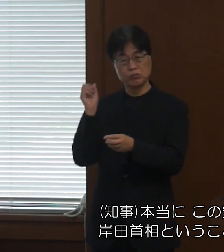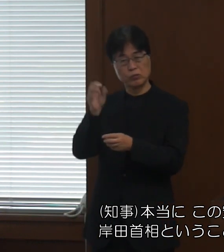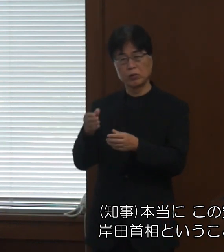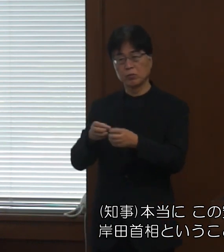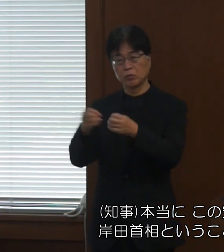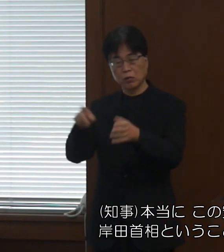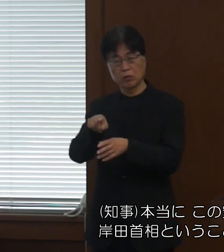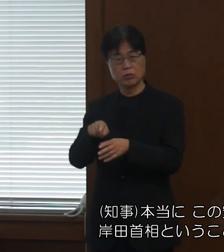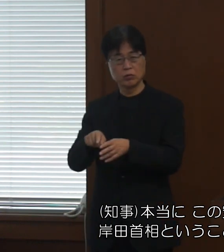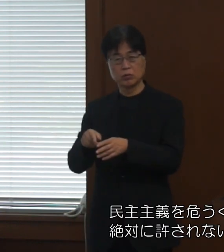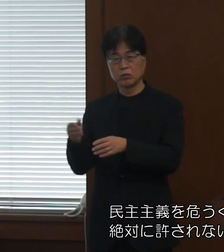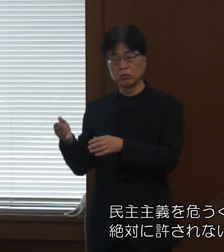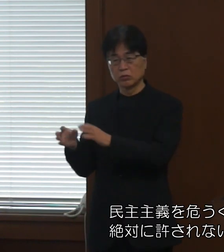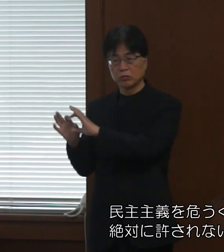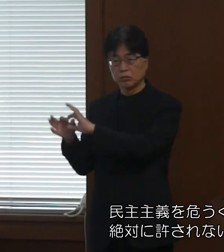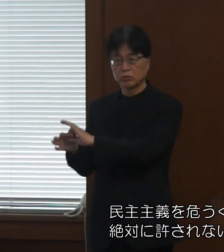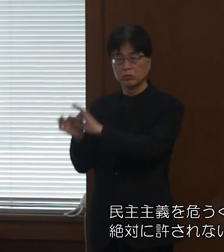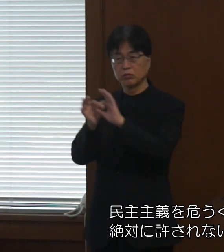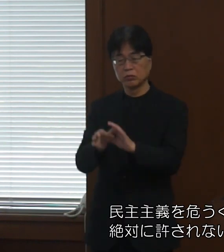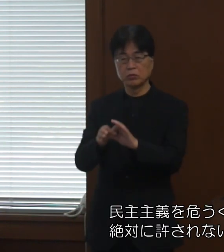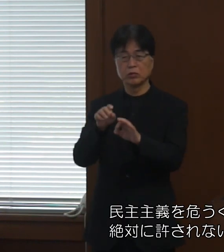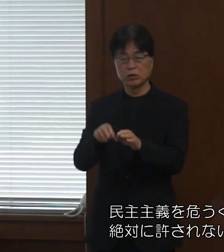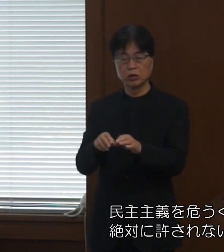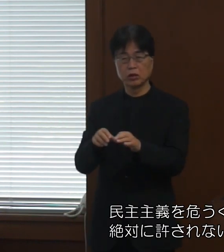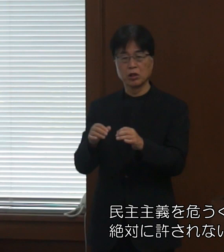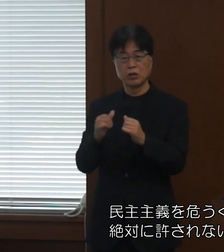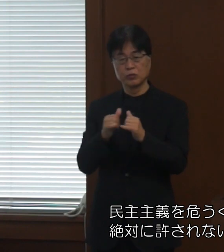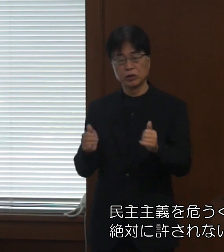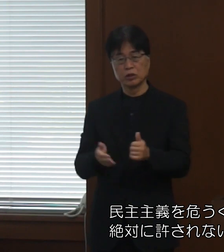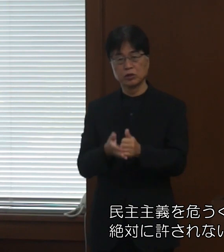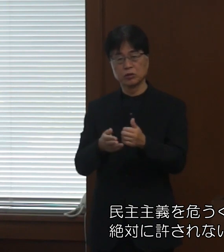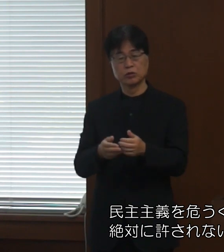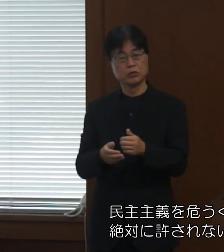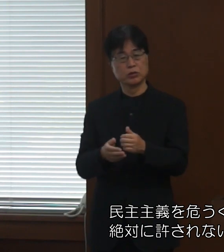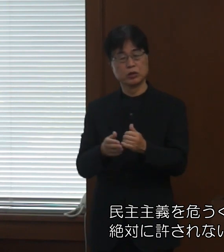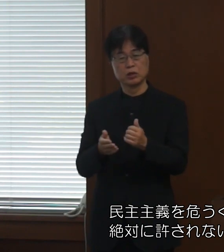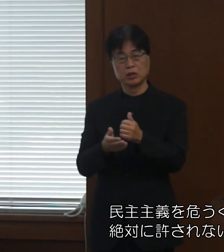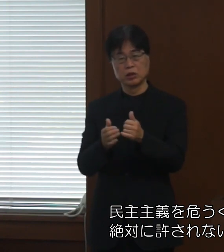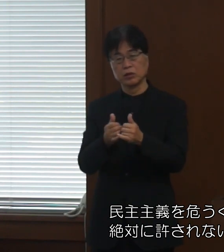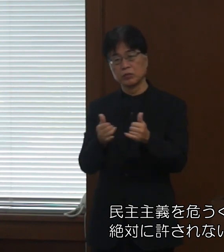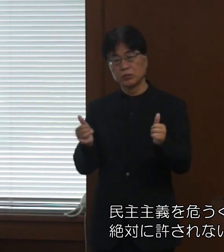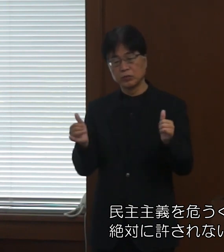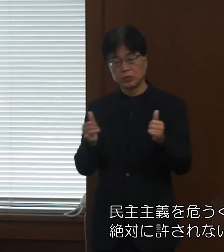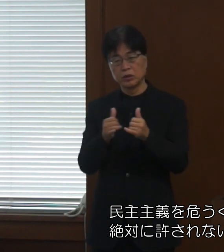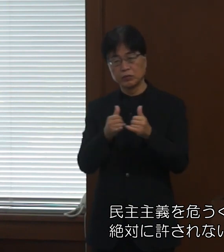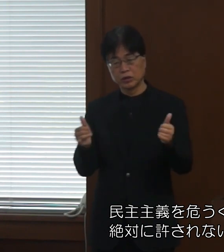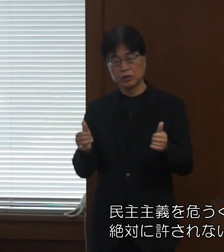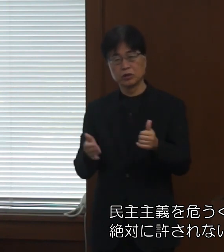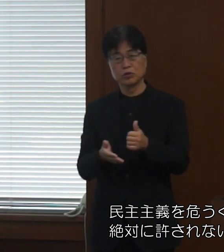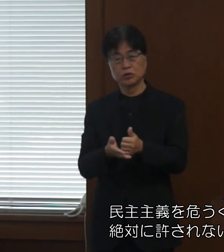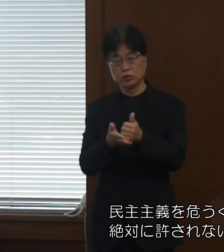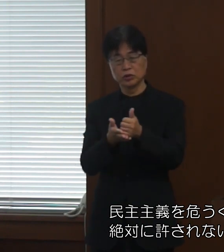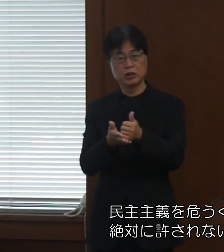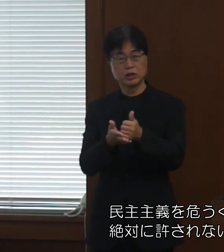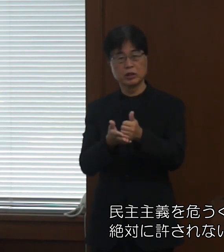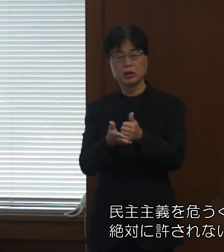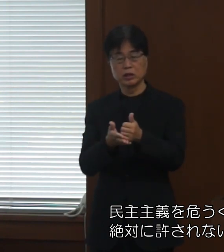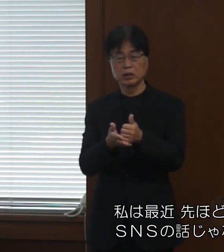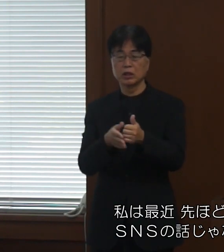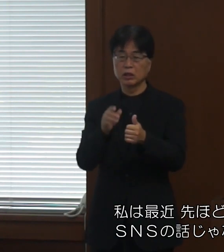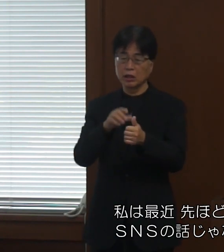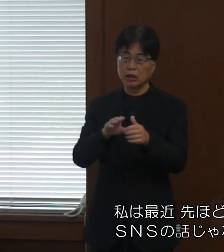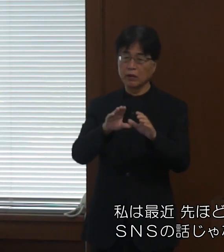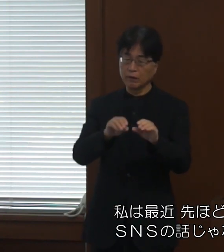こういう事態が続くと民主主義を危うくする暴挙だというふうに思いますし絶対に許されないものだと思います